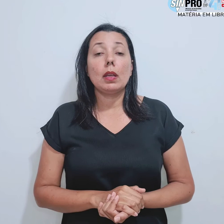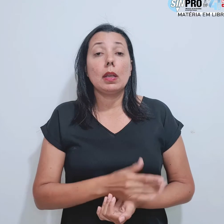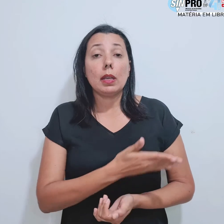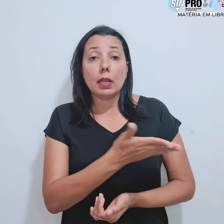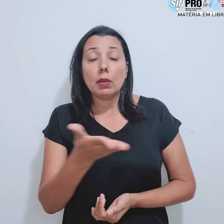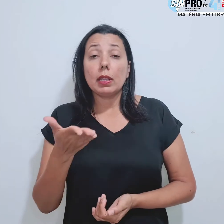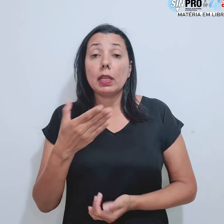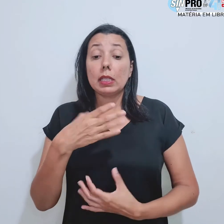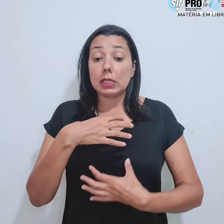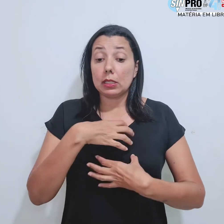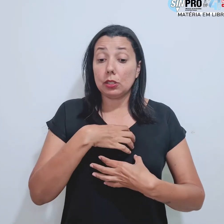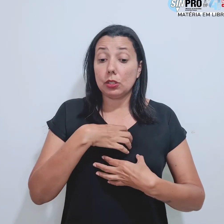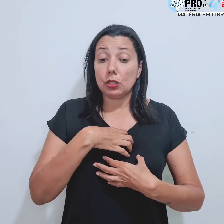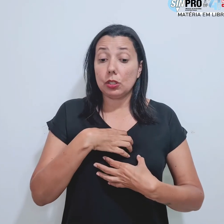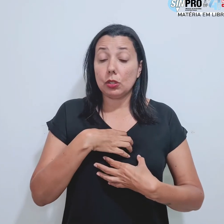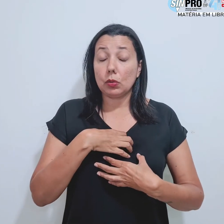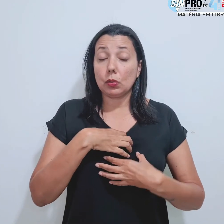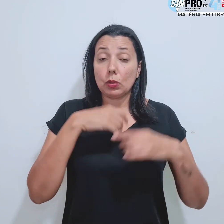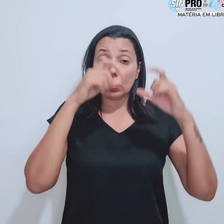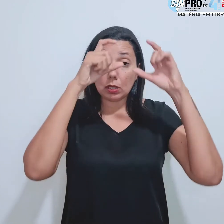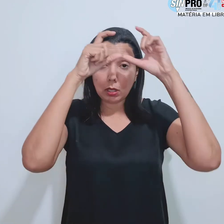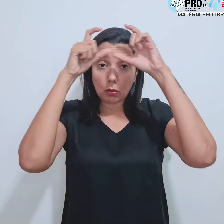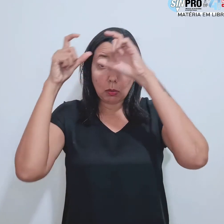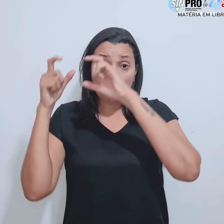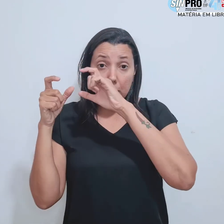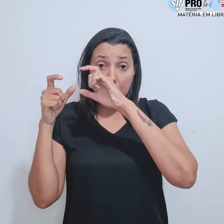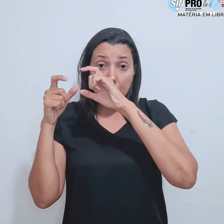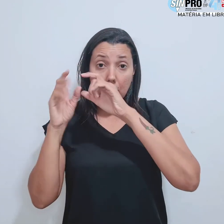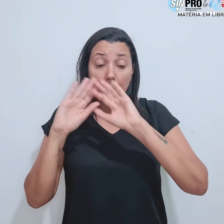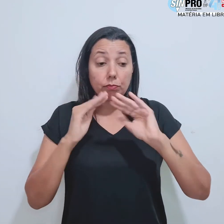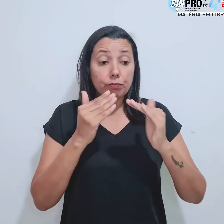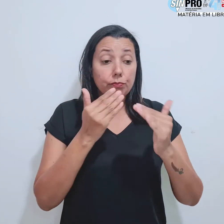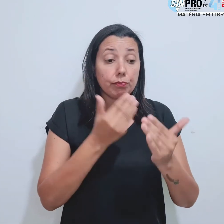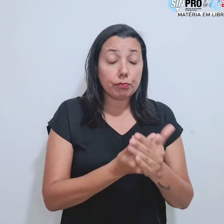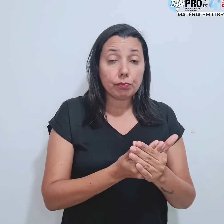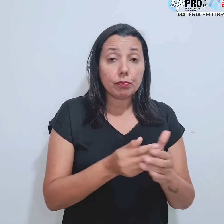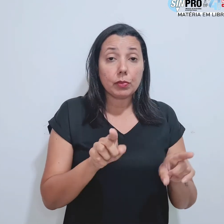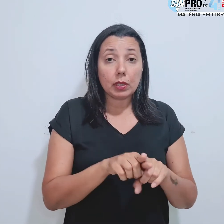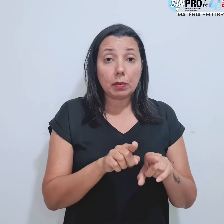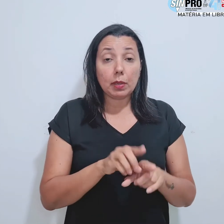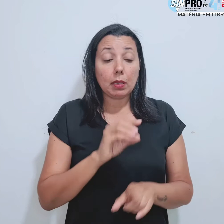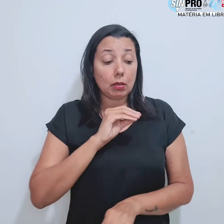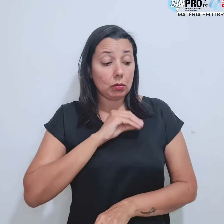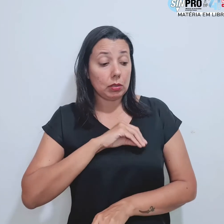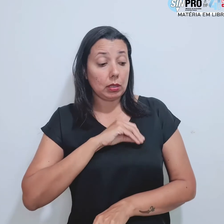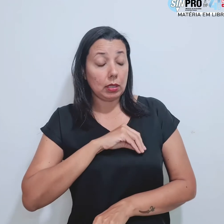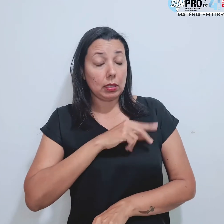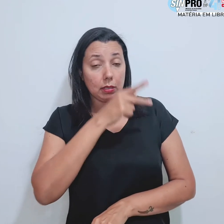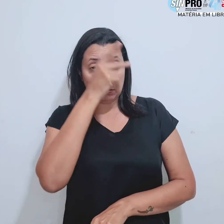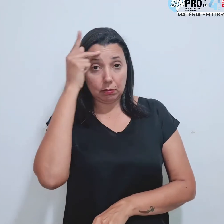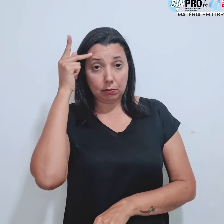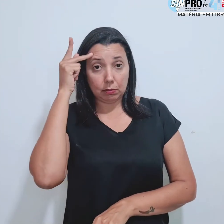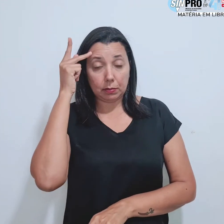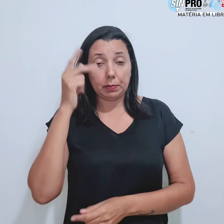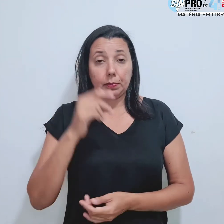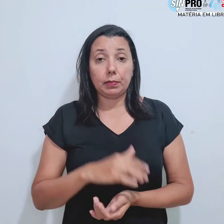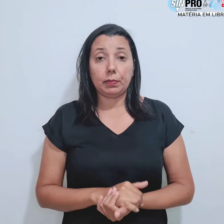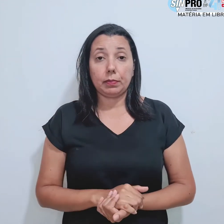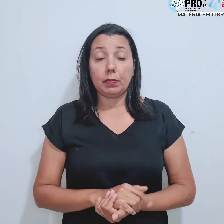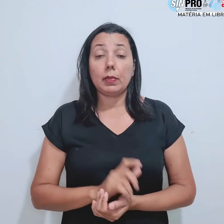Eles são sentidos na cognição, na escolaridade e na renda desses pacientes.